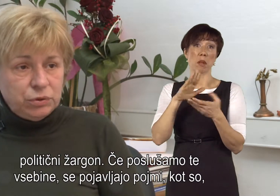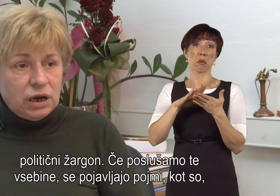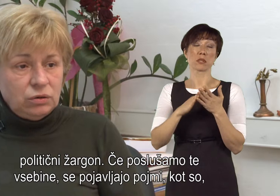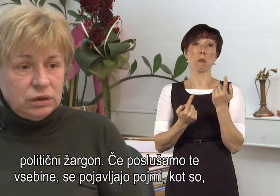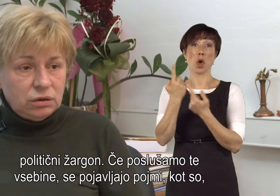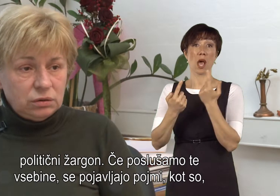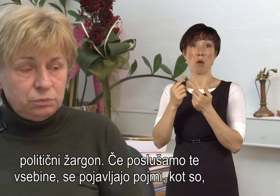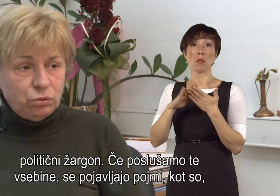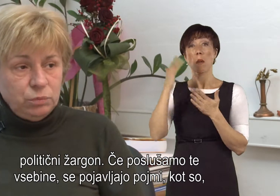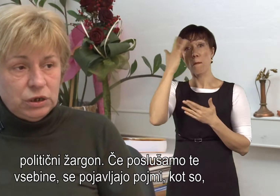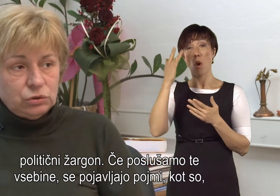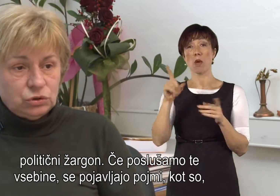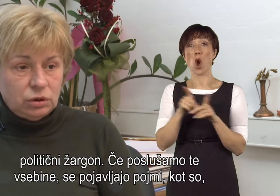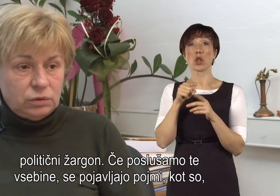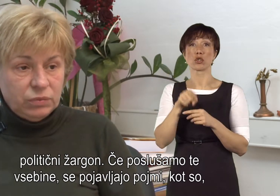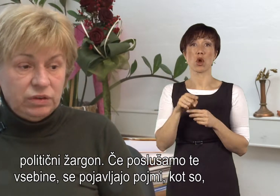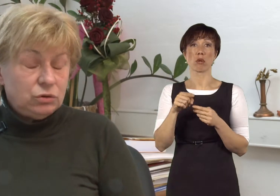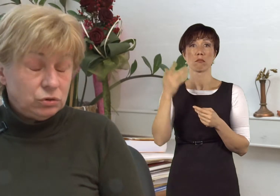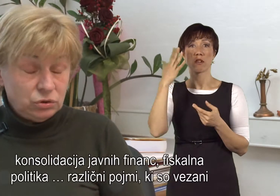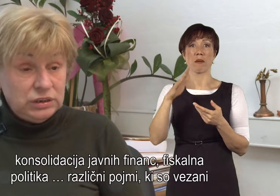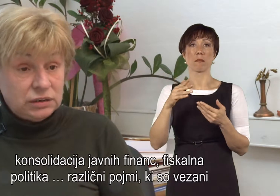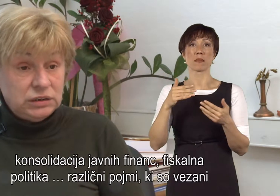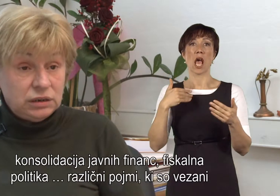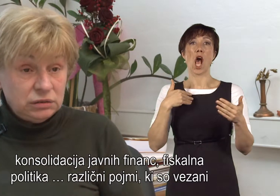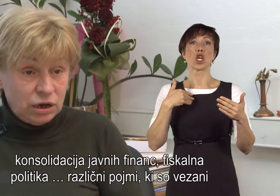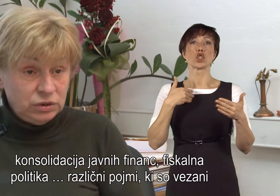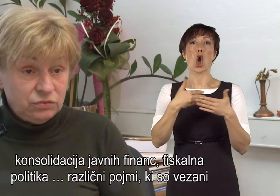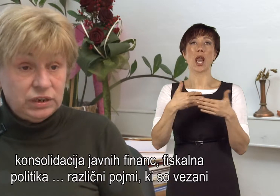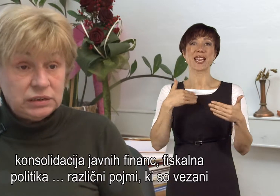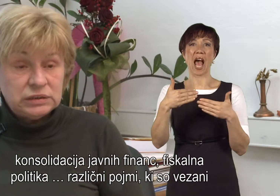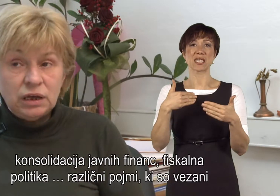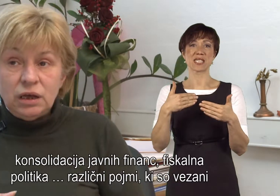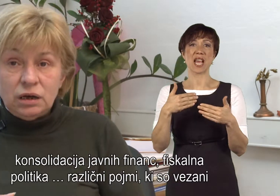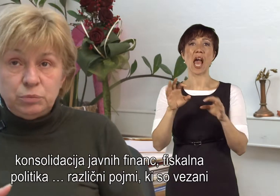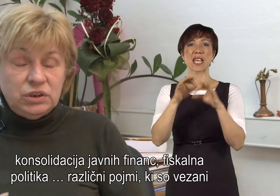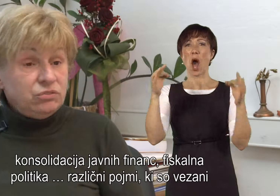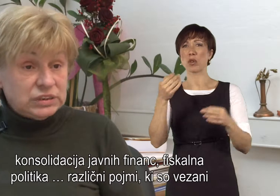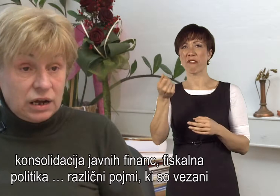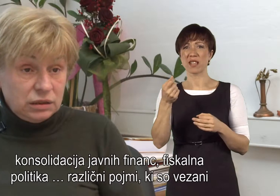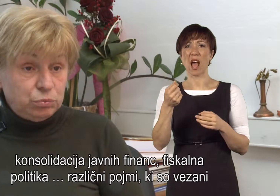se pojavljajo pojmi, kot so, ne vem, konsolidacija javnih financ,